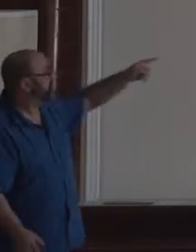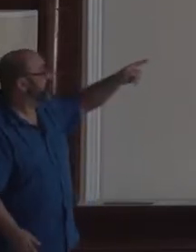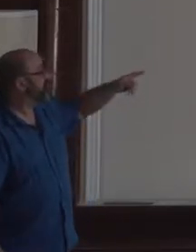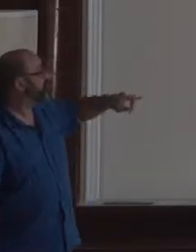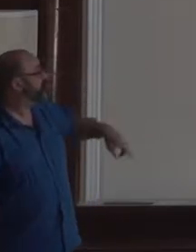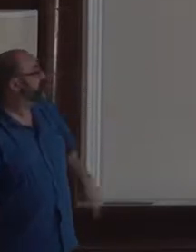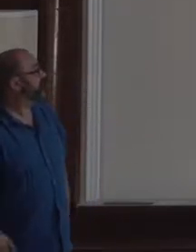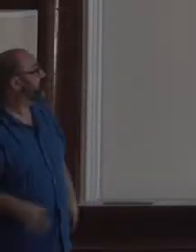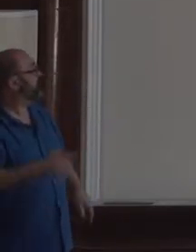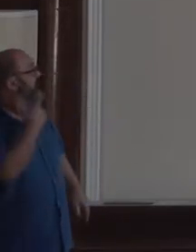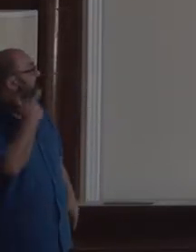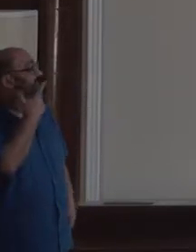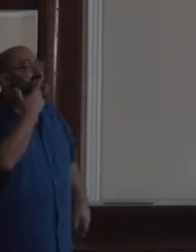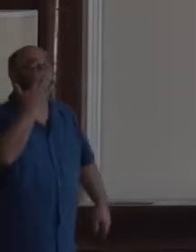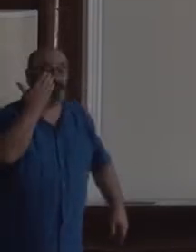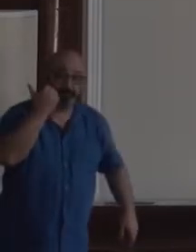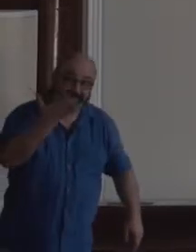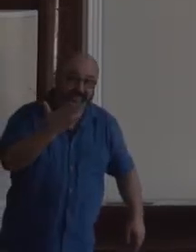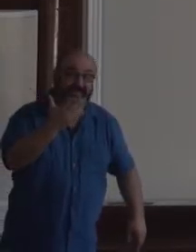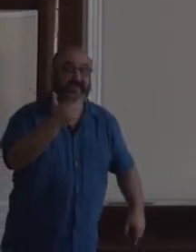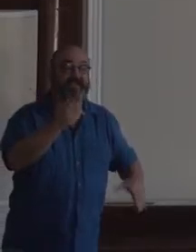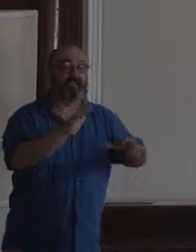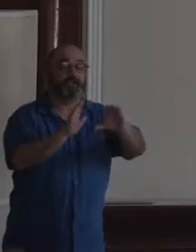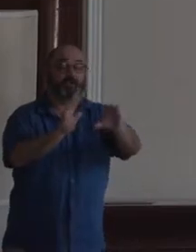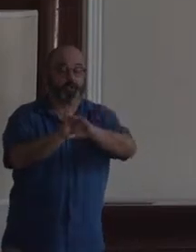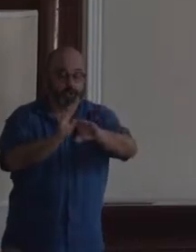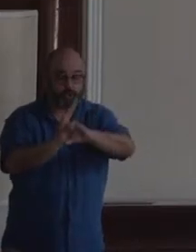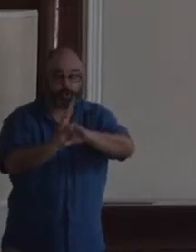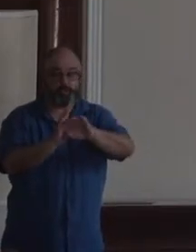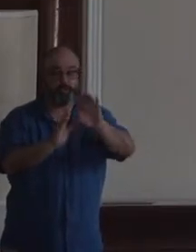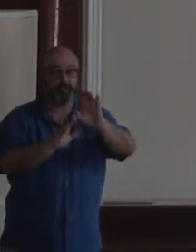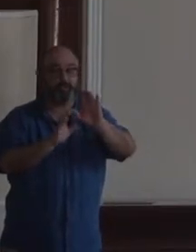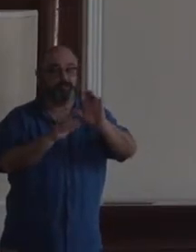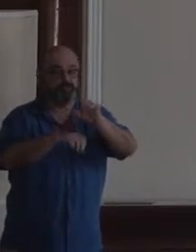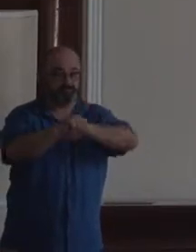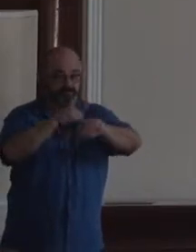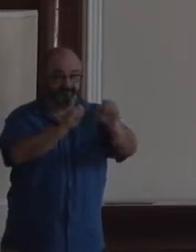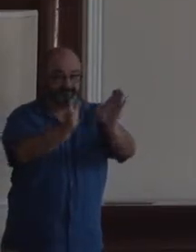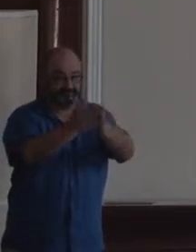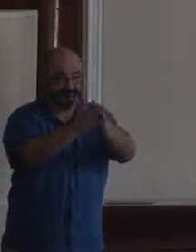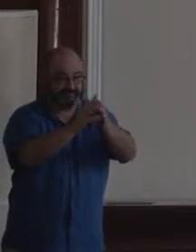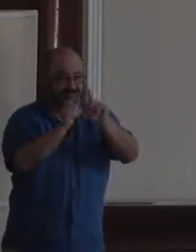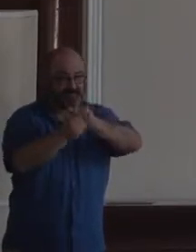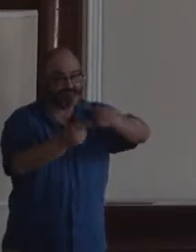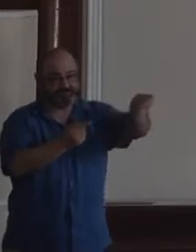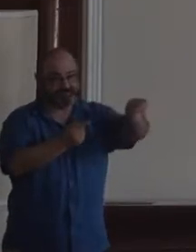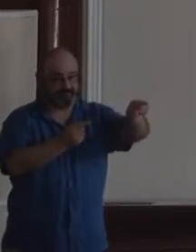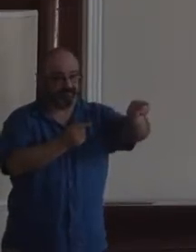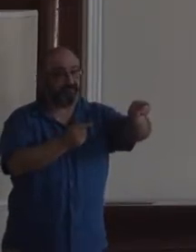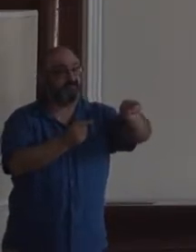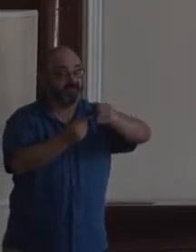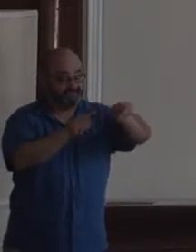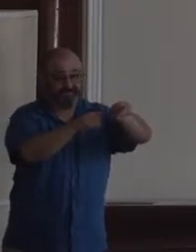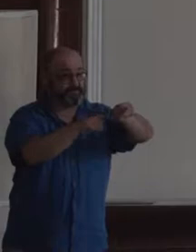dire, si jamais mon code fait un get sur cette adresse-là, et